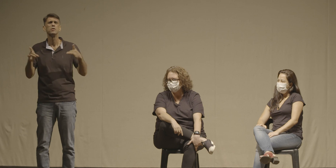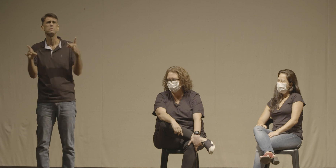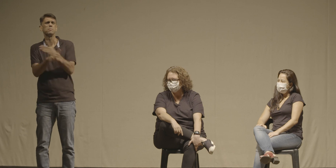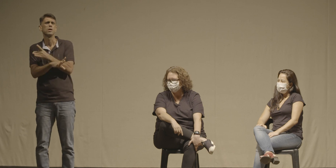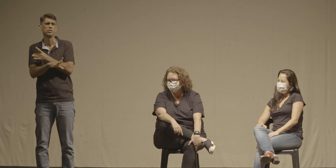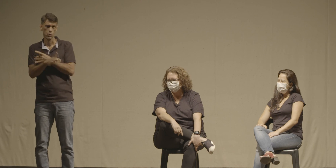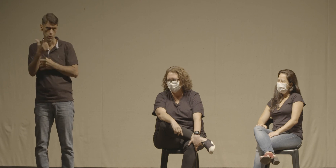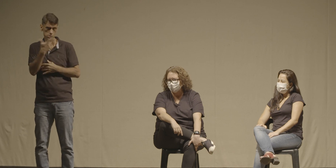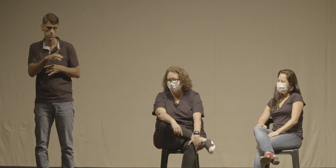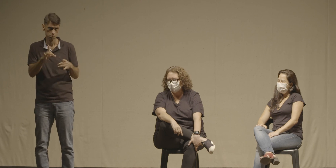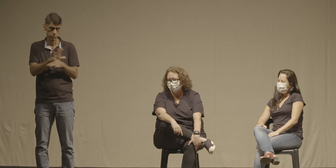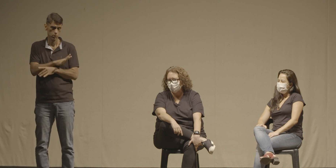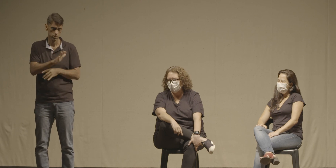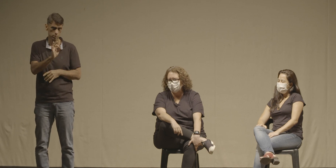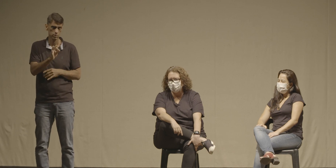né?